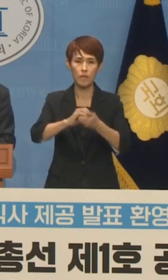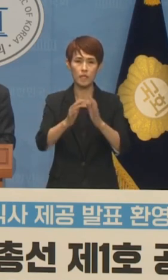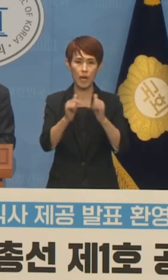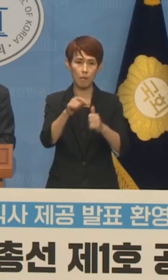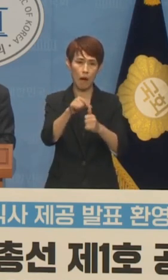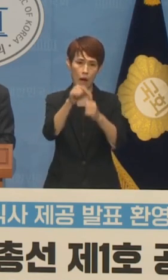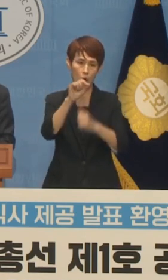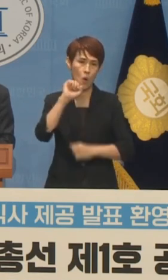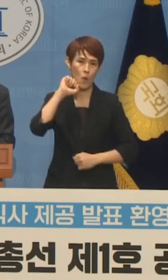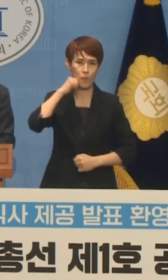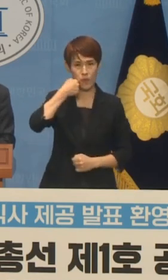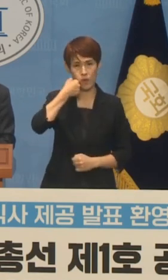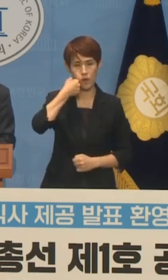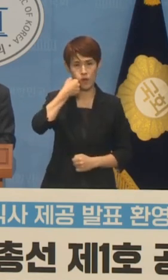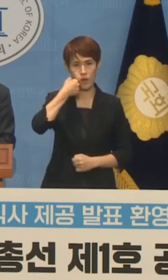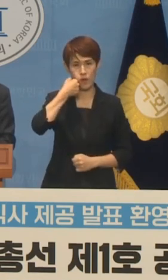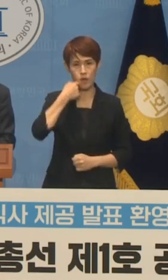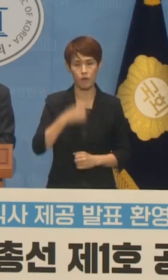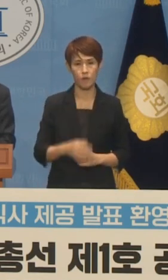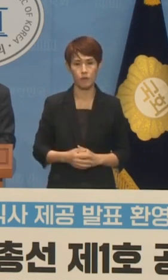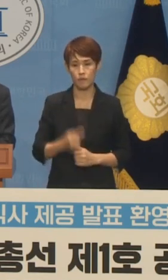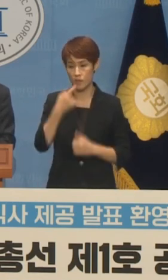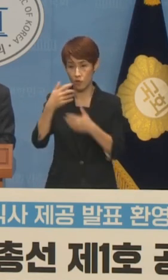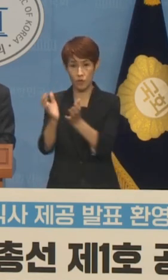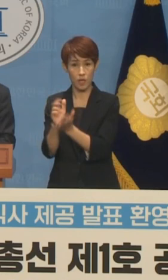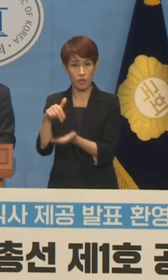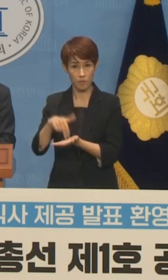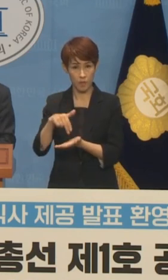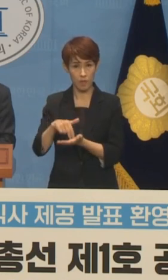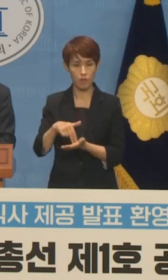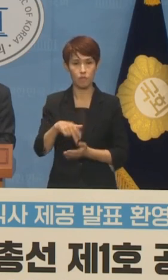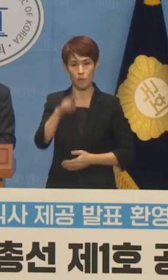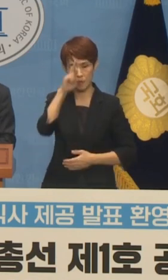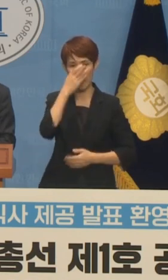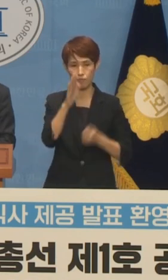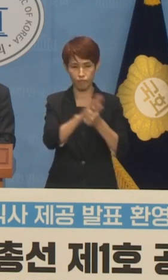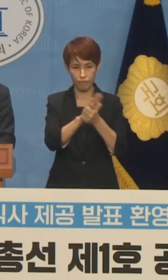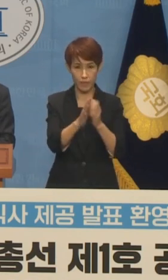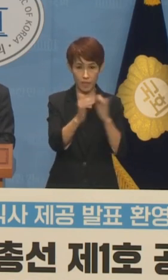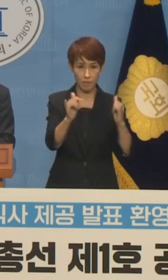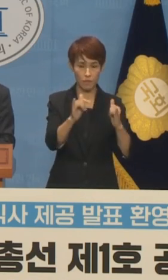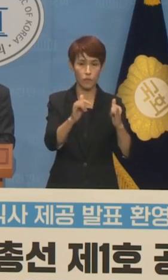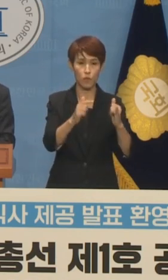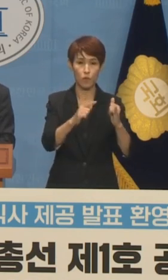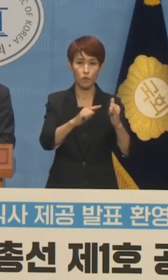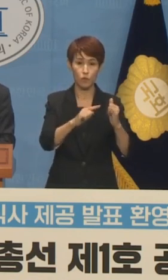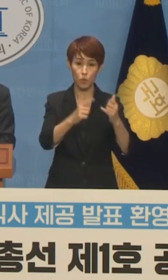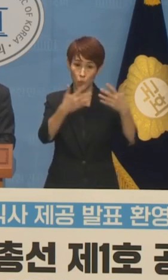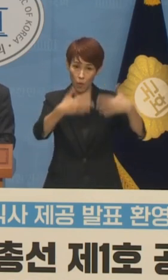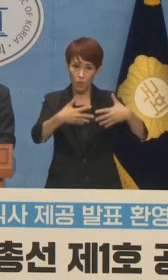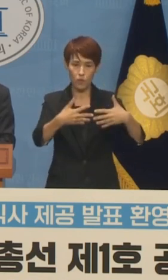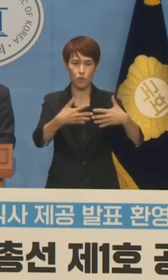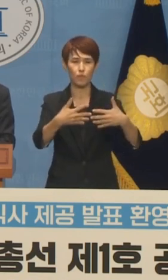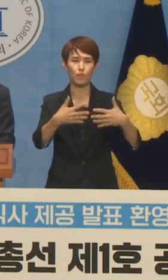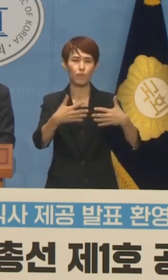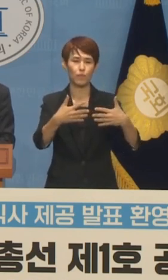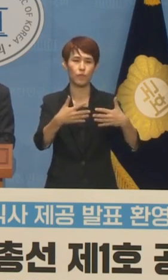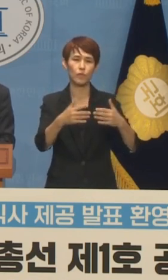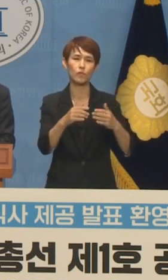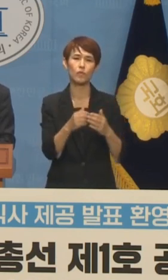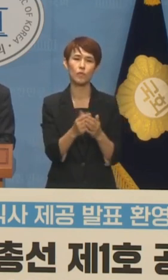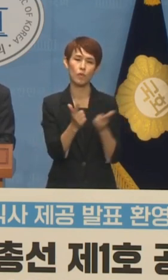구하기가 어려웠다는 거예요. 그래서 우리 더불어민주당은 중식 도우미 자격 조건을 완화시키는